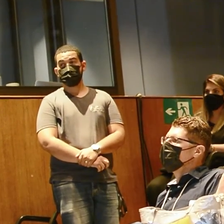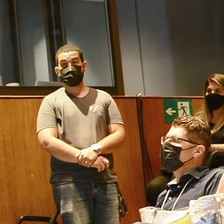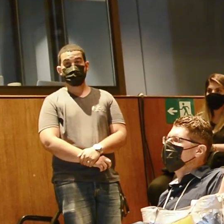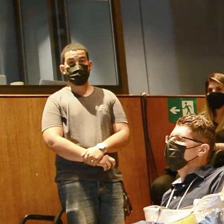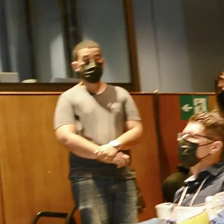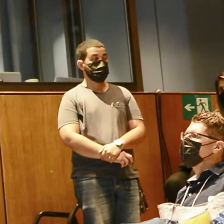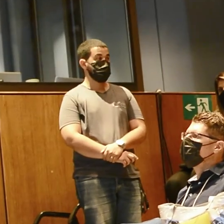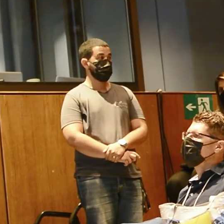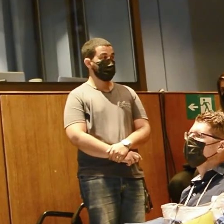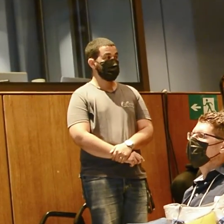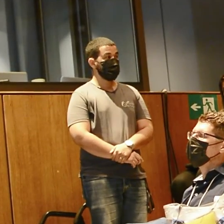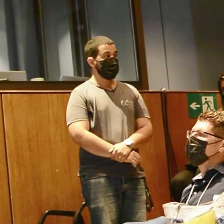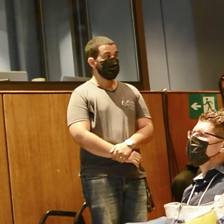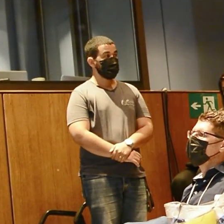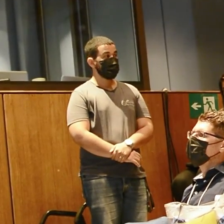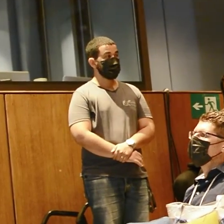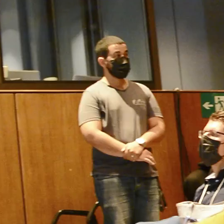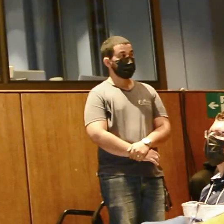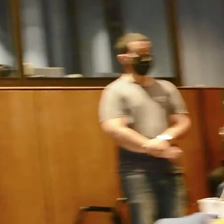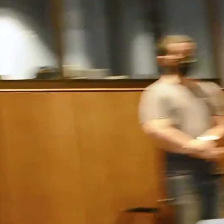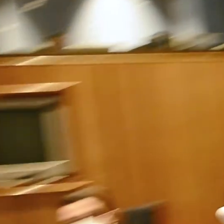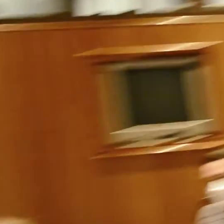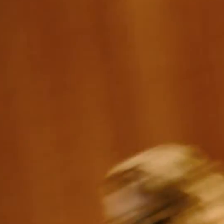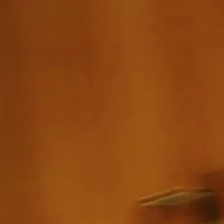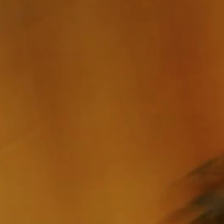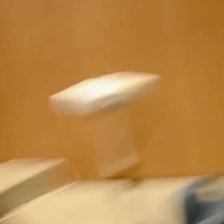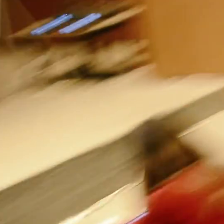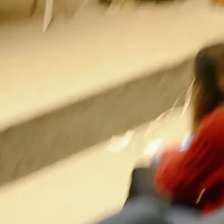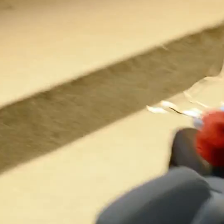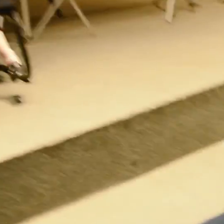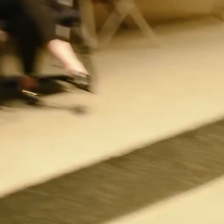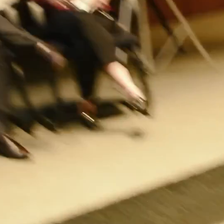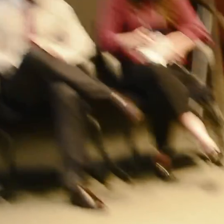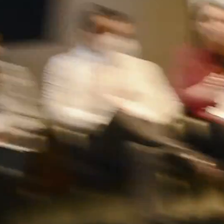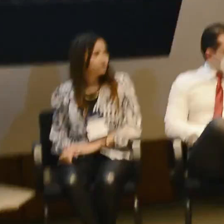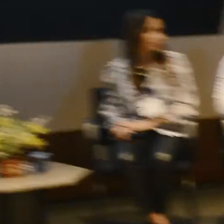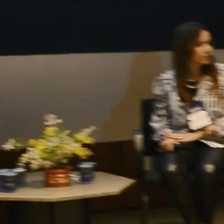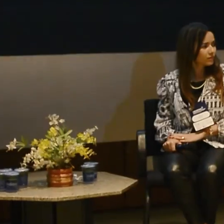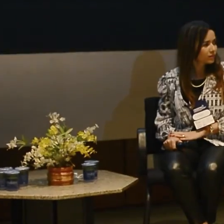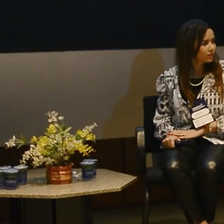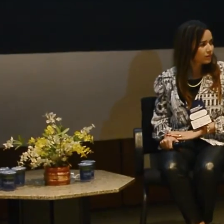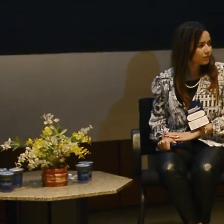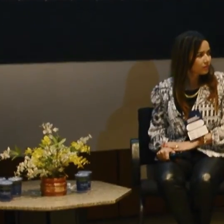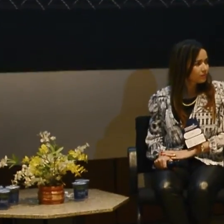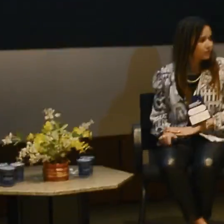cirurgia para reconectar esse conduíte. Podem responder, Thaís, fica à